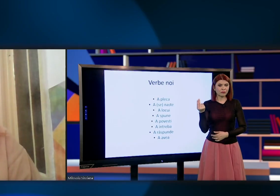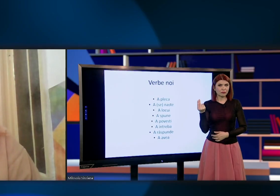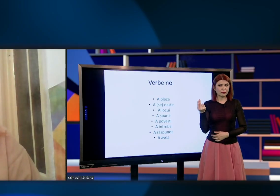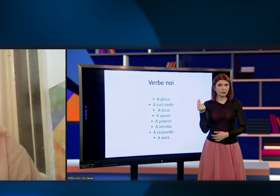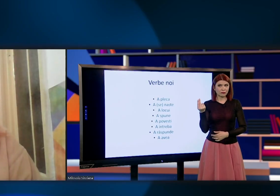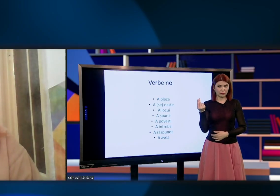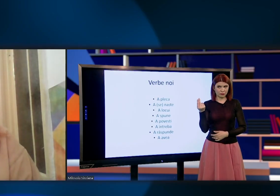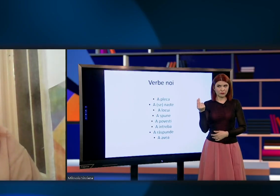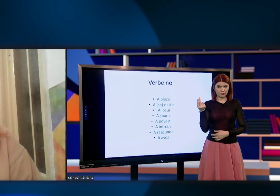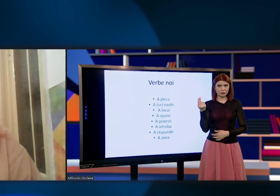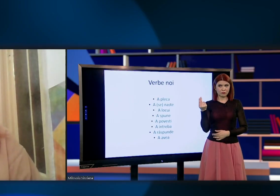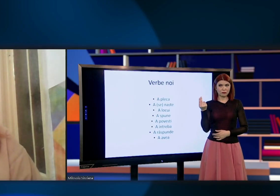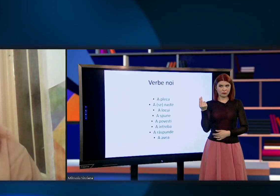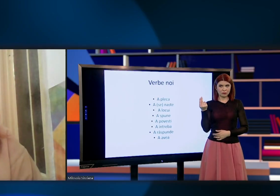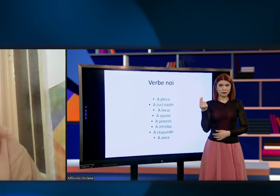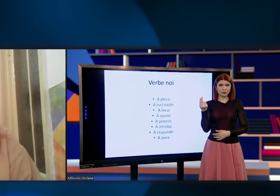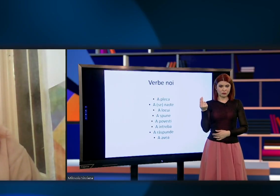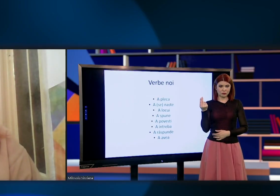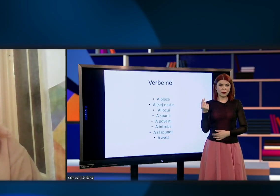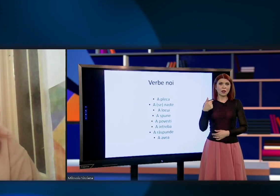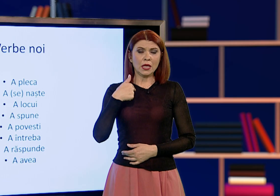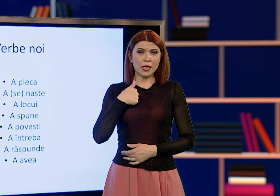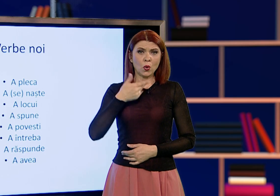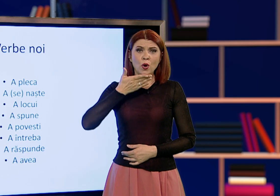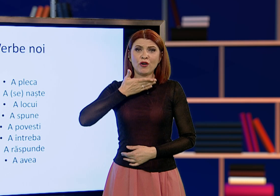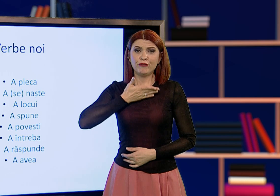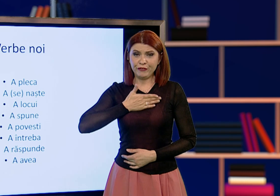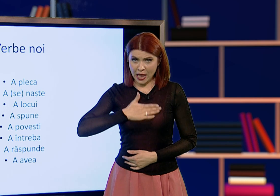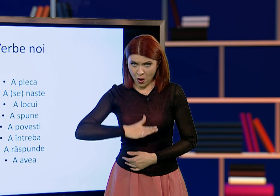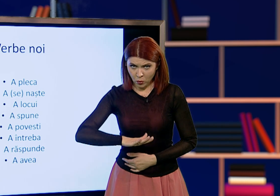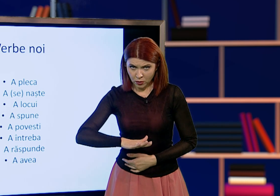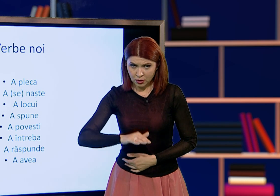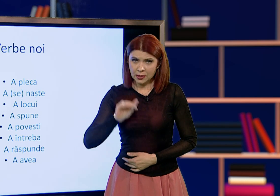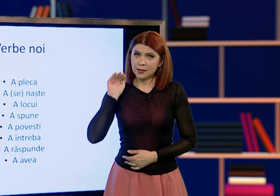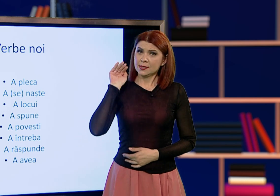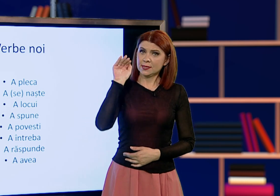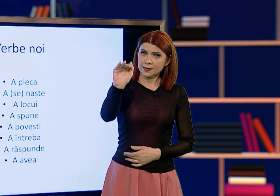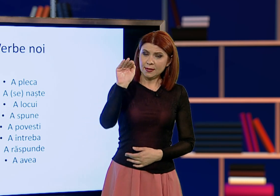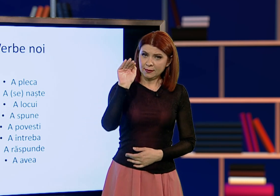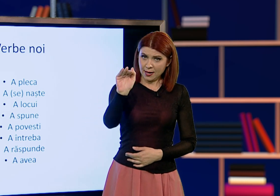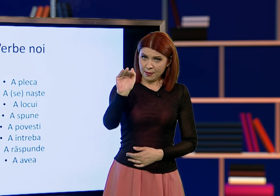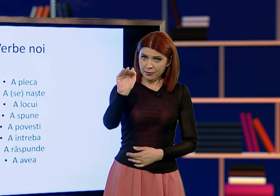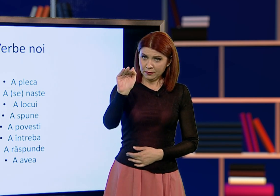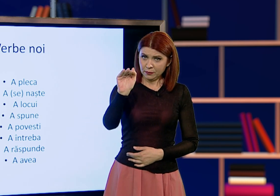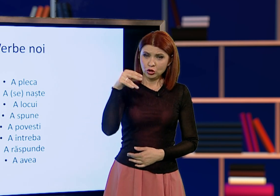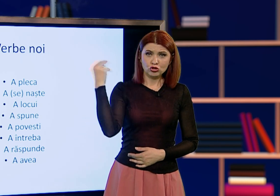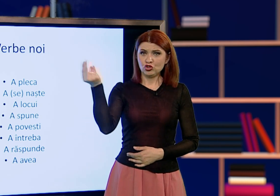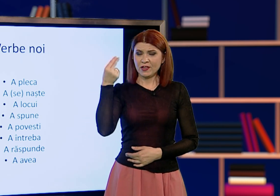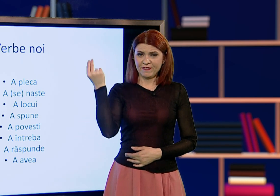Eu te întreb ceva Eu vreau să te întreb ceva